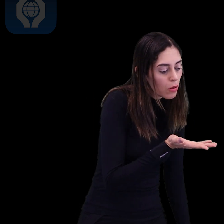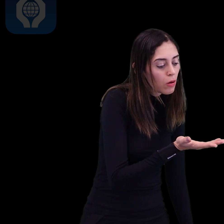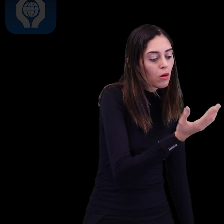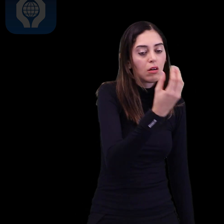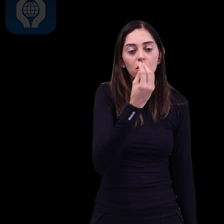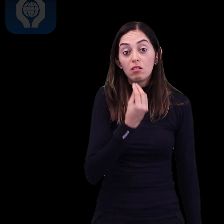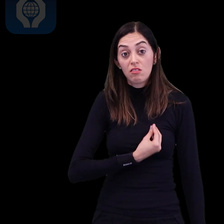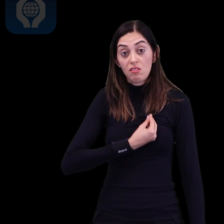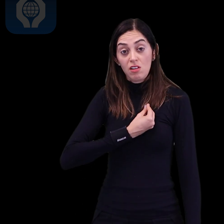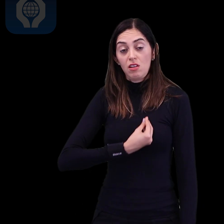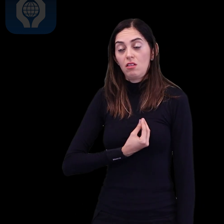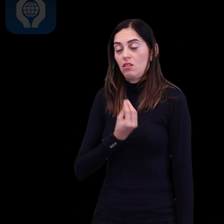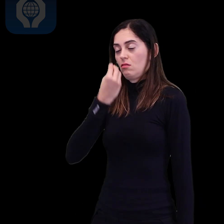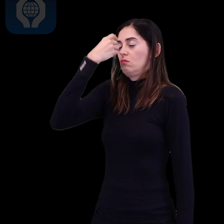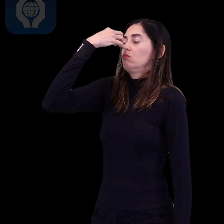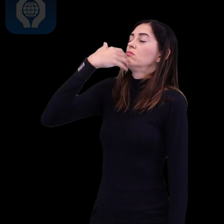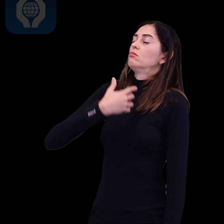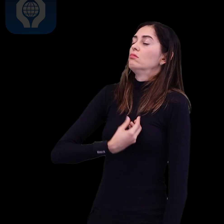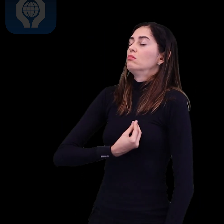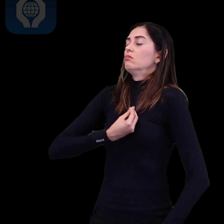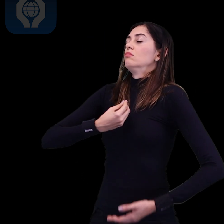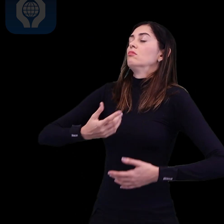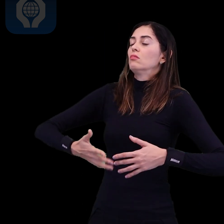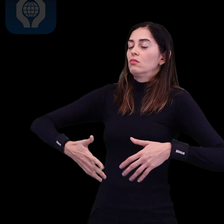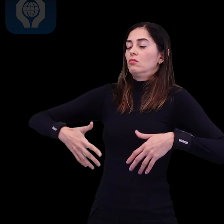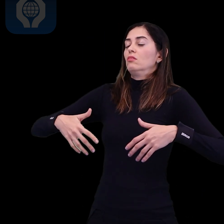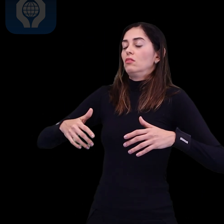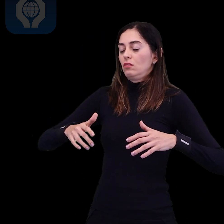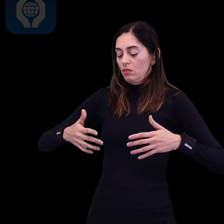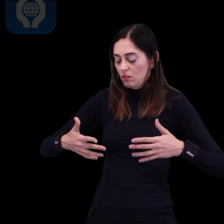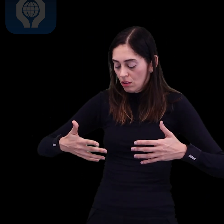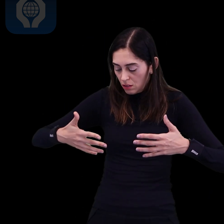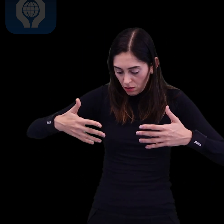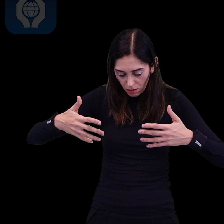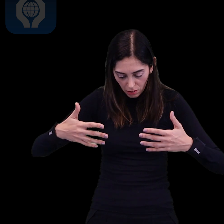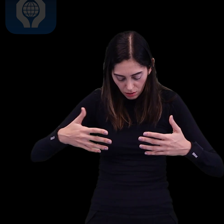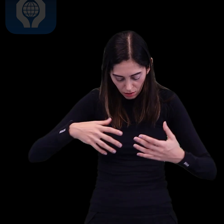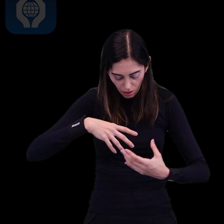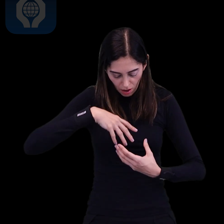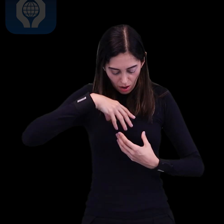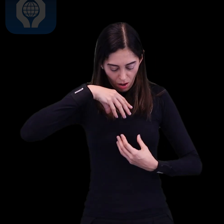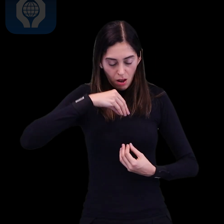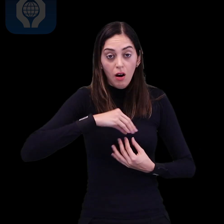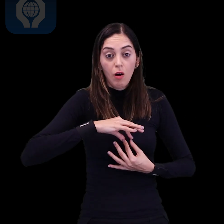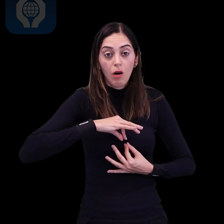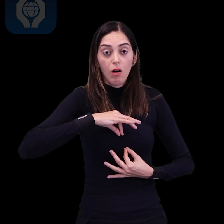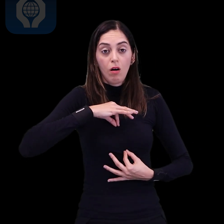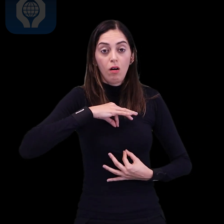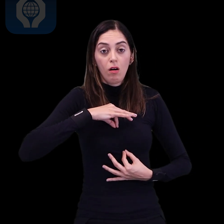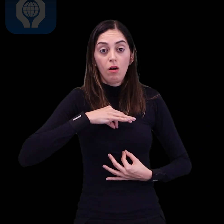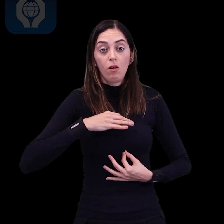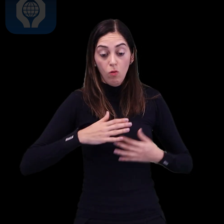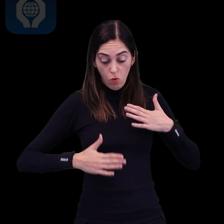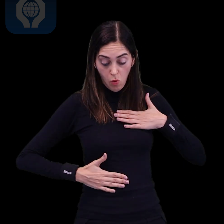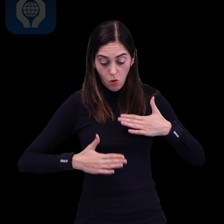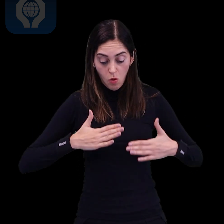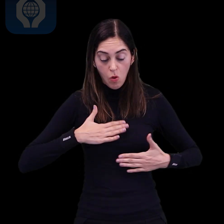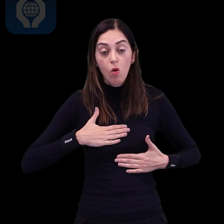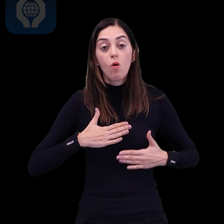Adão. Quando Deus soprou no corpo de Adão, este recebeu sua alma e espírito. Nosso corpo é a casa da nossa alma